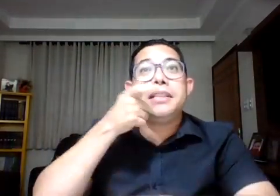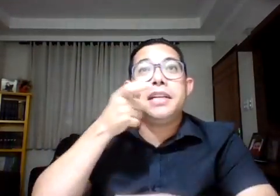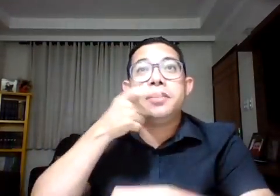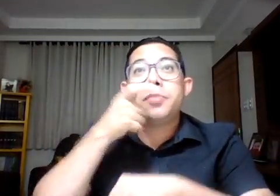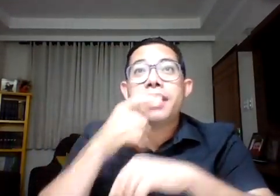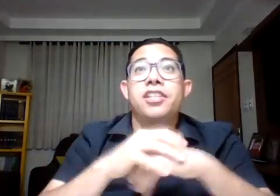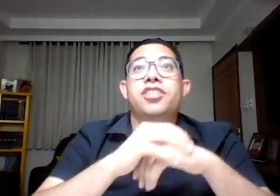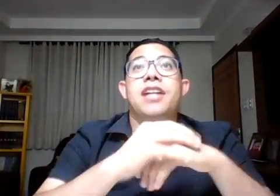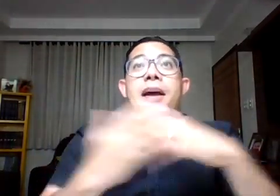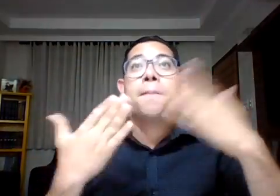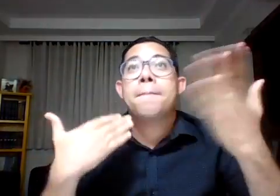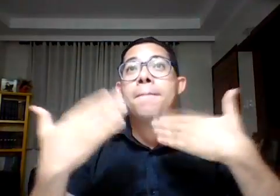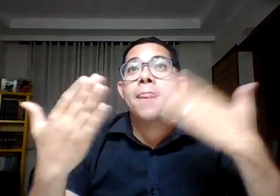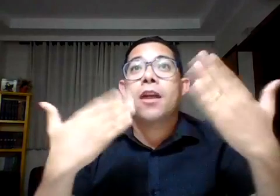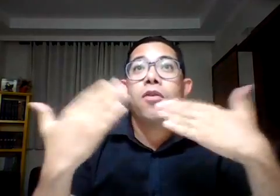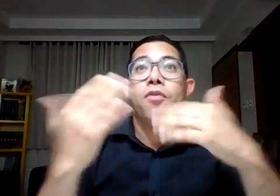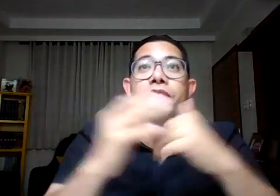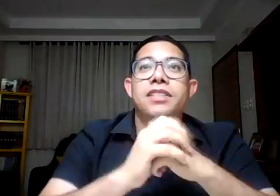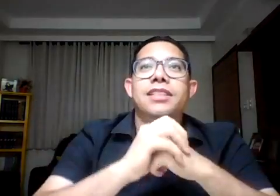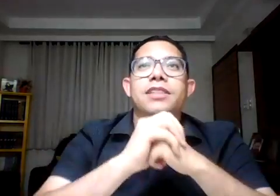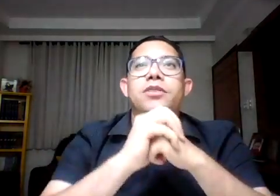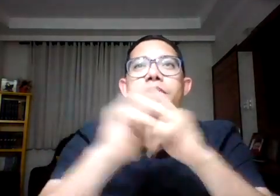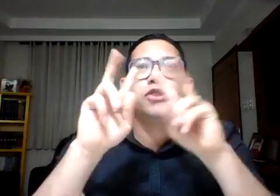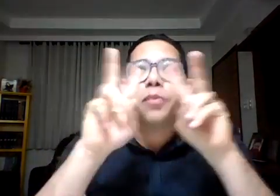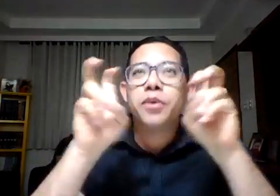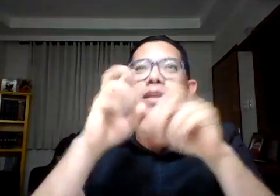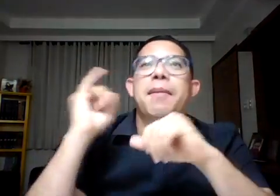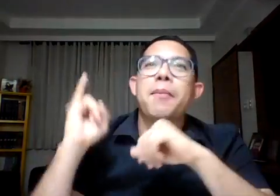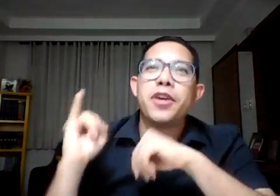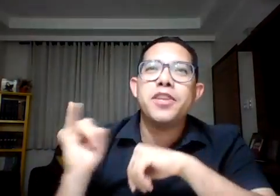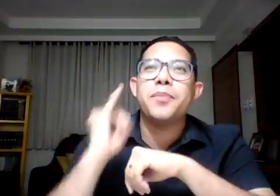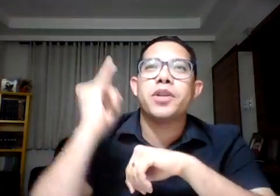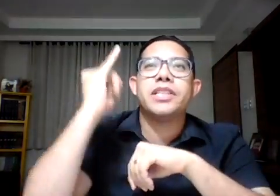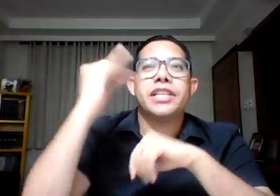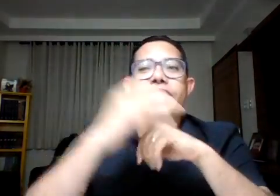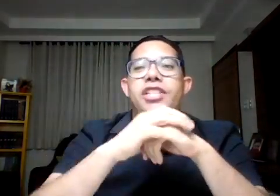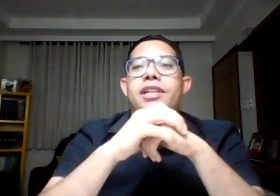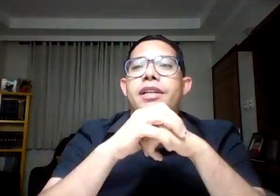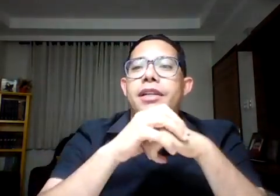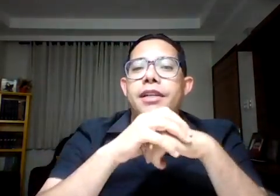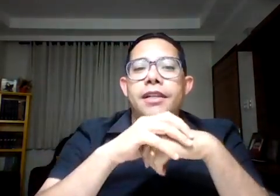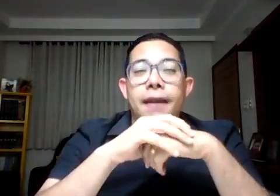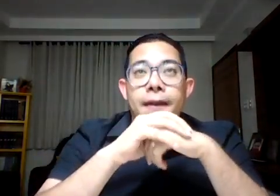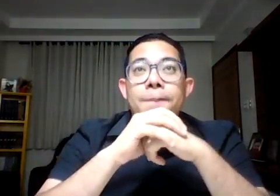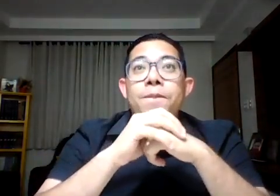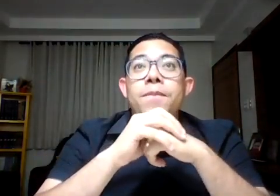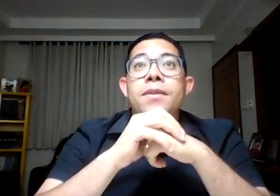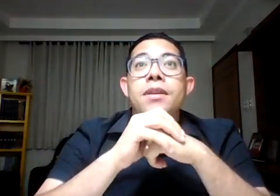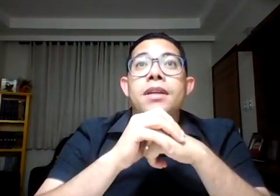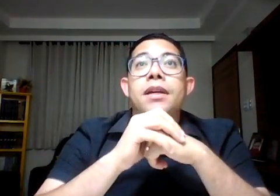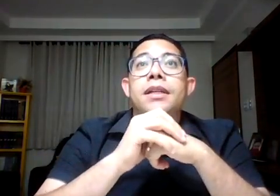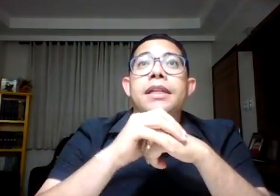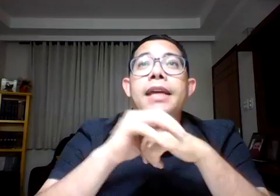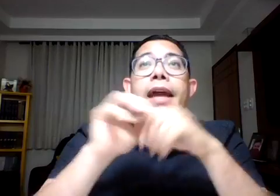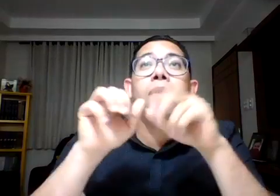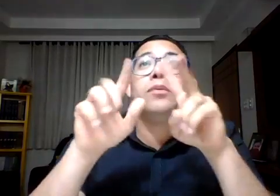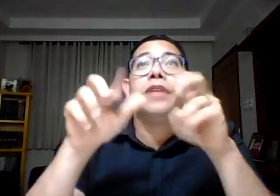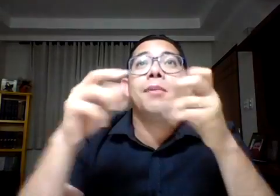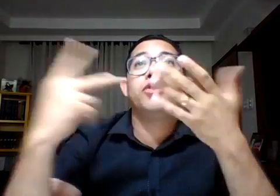entrando para a gente estar conversando sobre um tema muito importante, né? Que é um tema